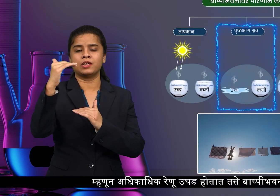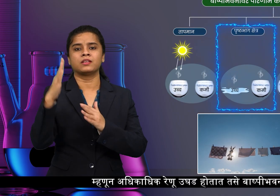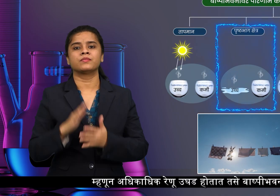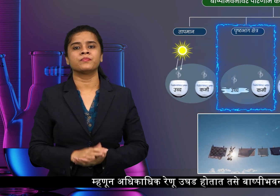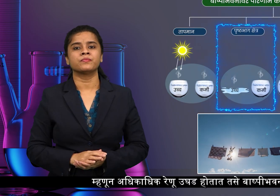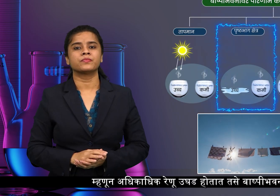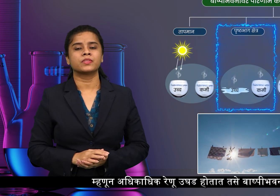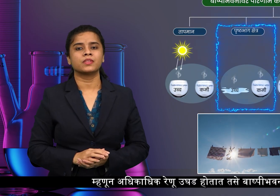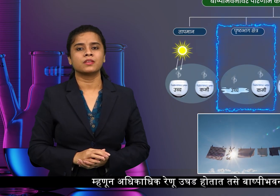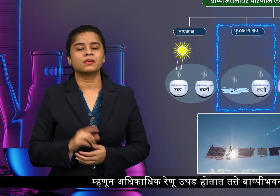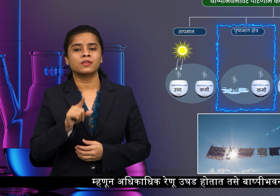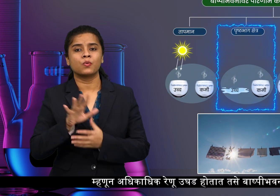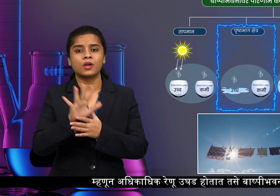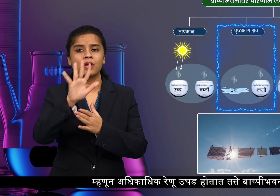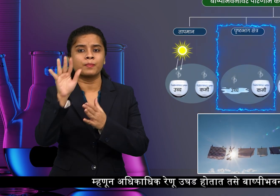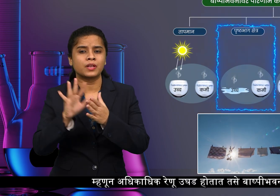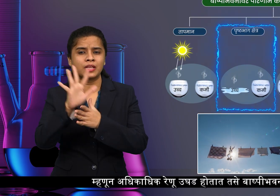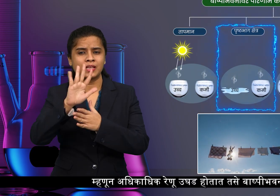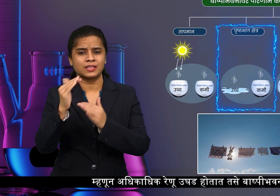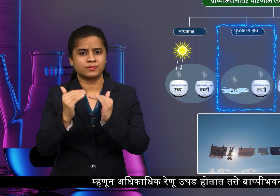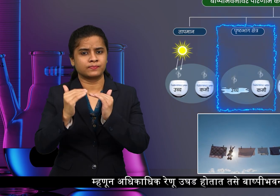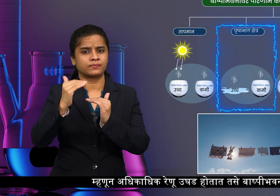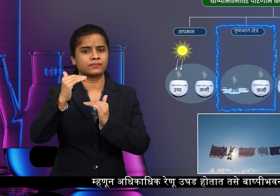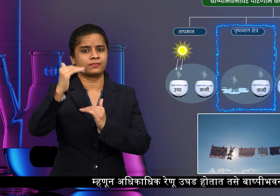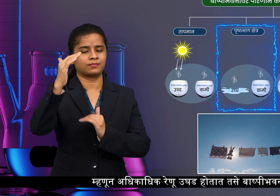म्हणून अधिकाधिक रेणू उघड होतात तसे बाष्पीभवन वाढते.